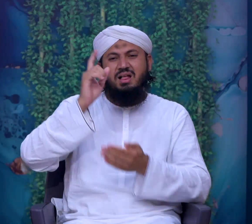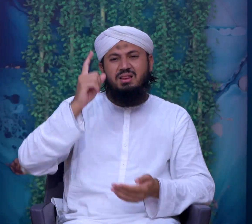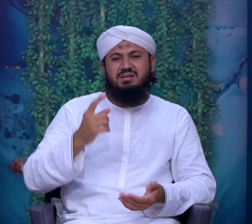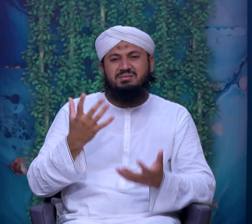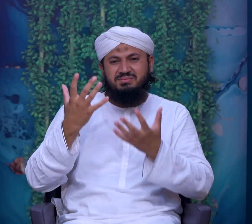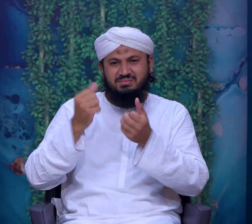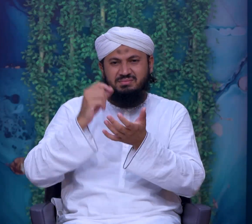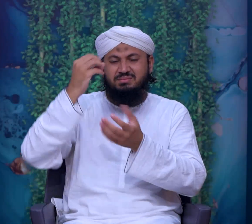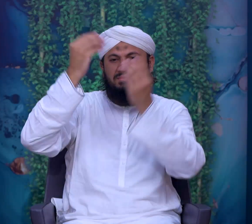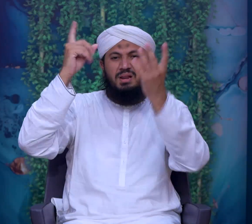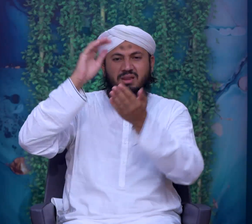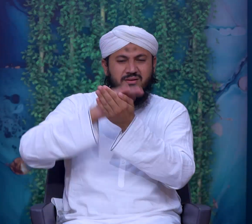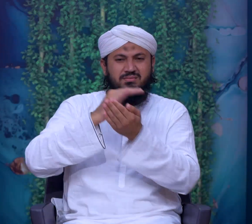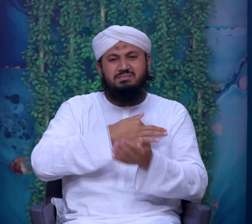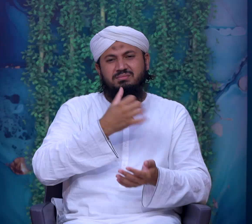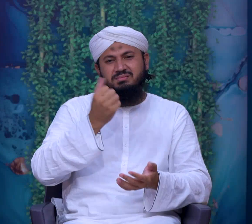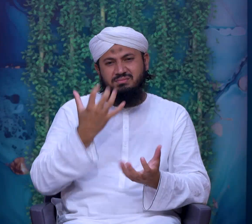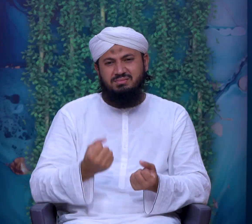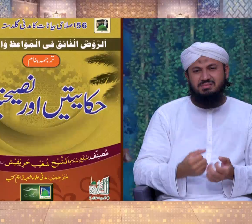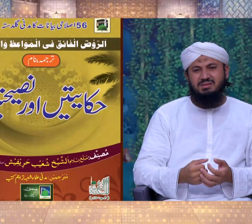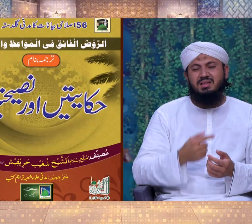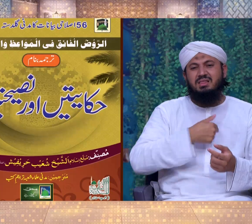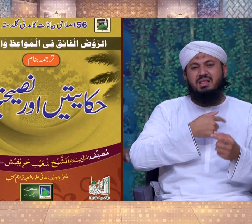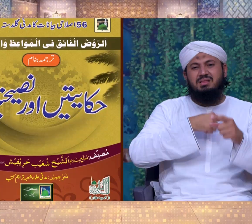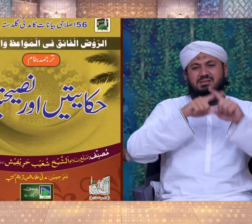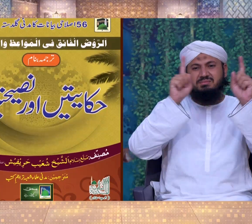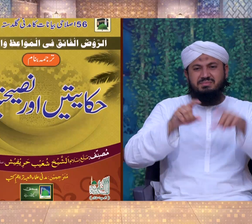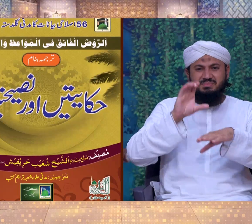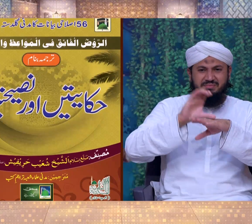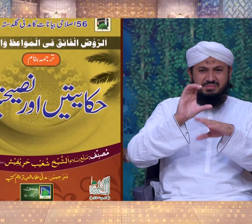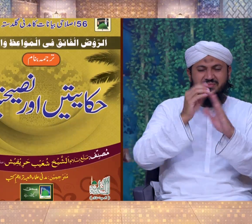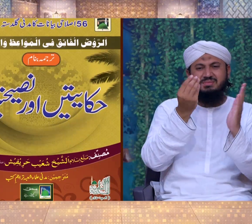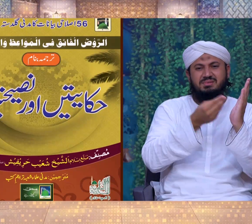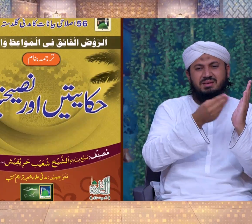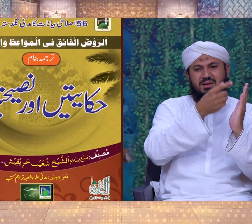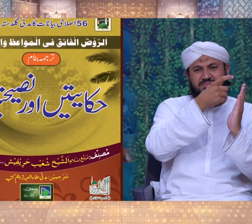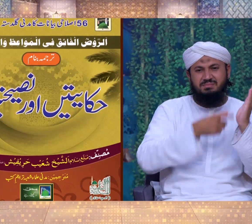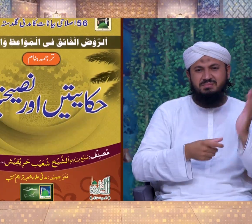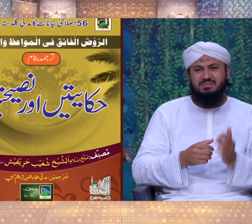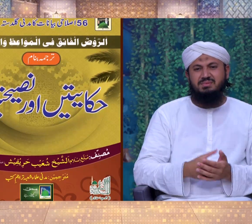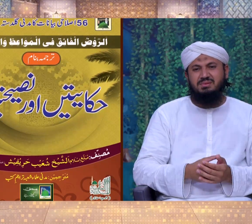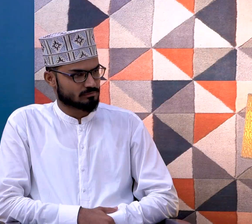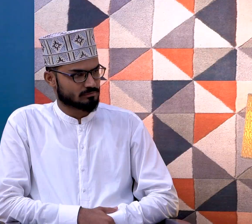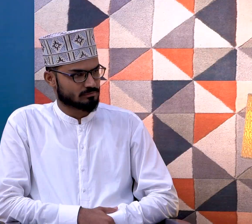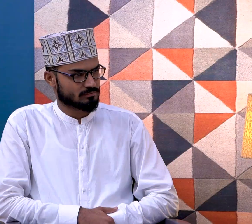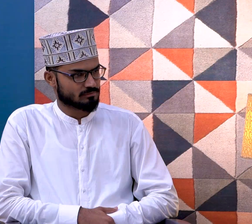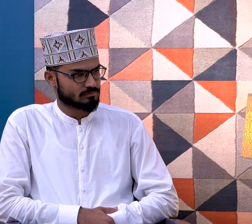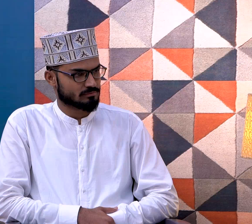کے اشاعتی ادارے مکتبۃ المدینہ کی کتاب حکایتیں اور نصیحتیں کے صفحہ 468 پر ہے۔ حضرت سیدنا کعب